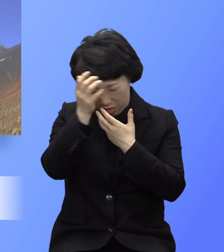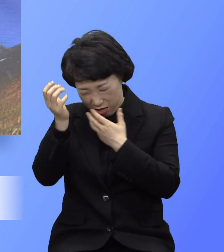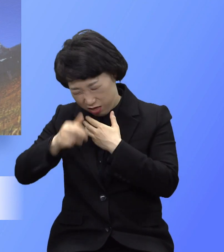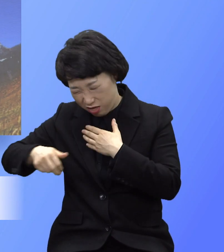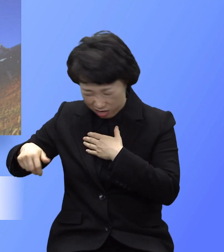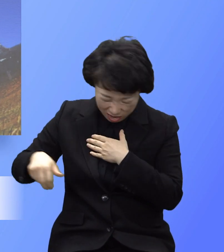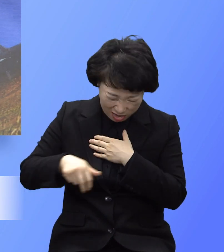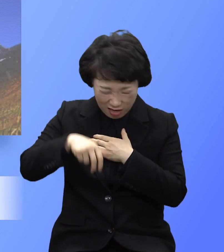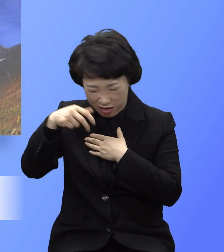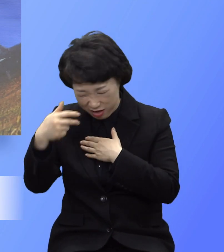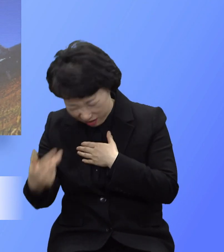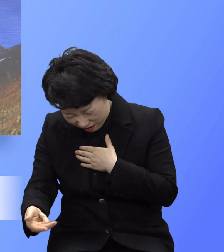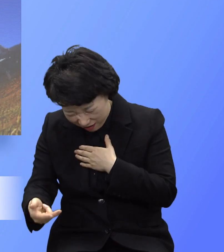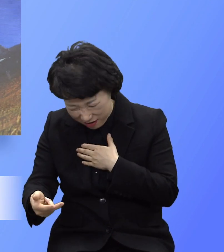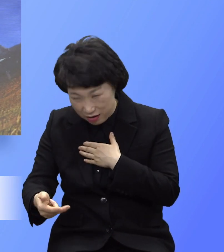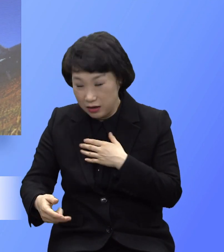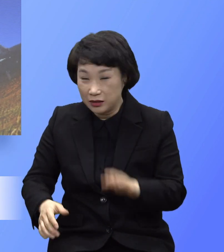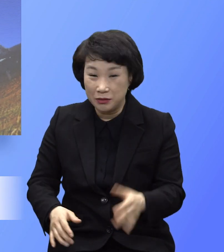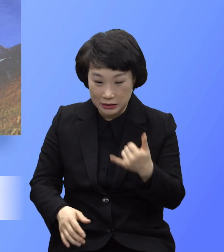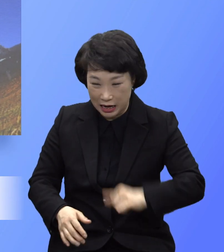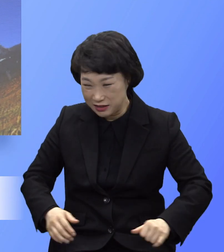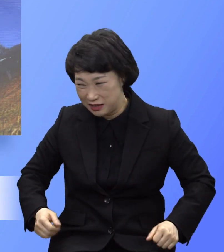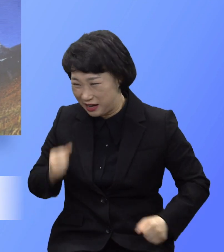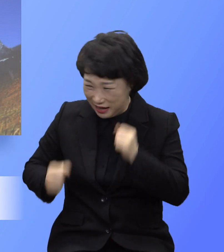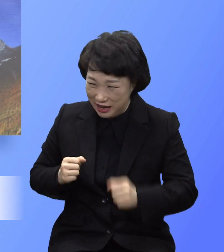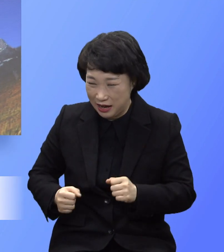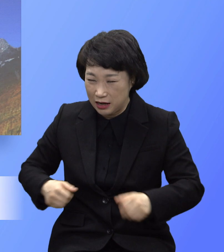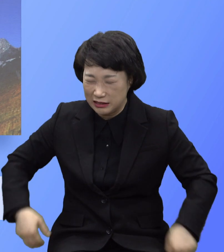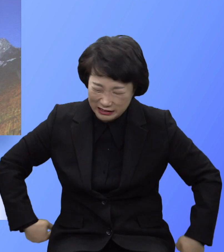들어놓고 뛰미고 댕기고 들고 댕기고 그랬어도요,